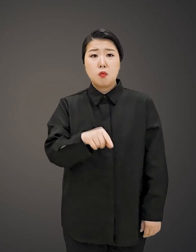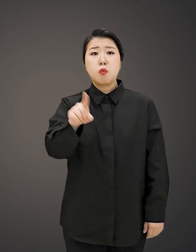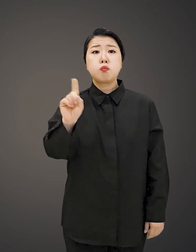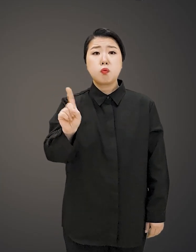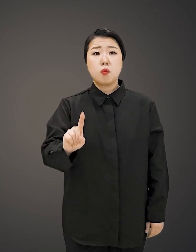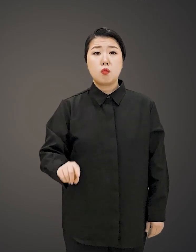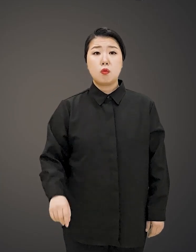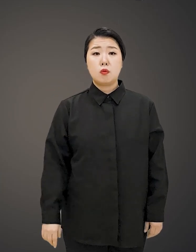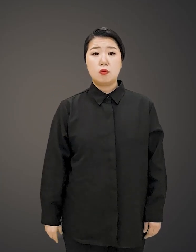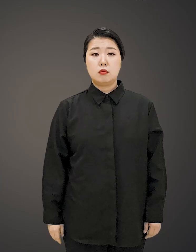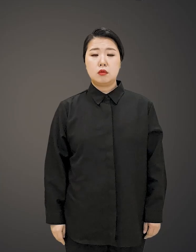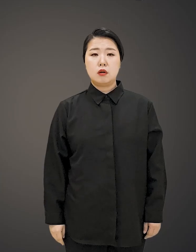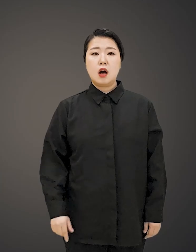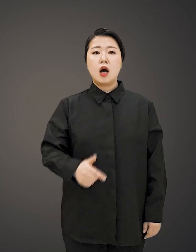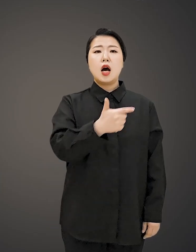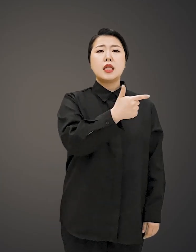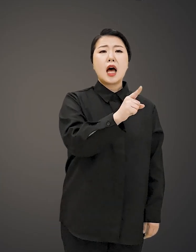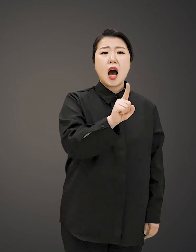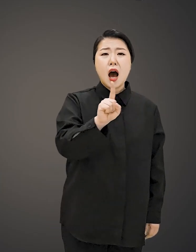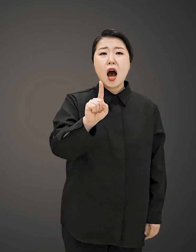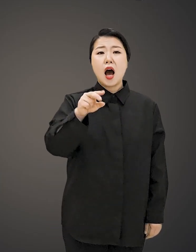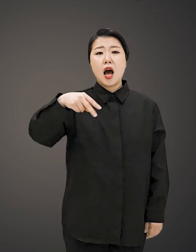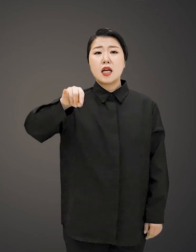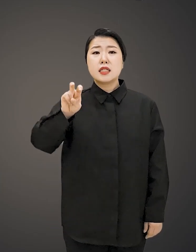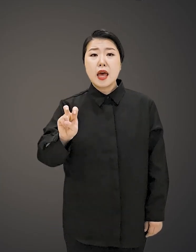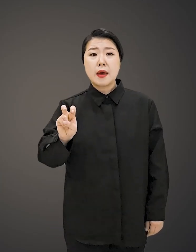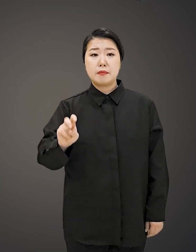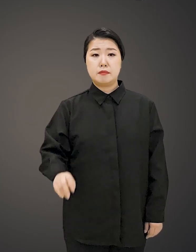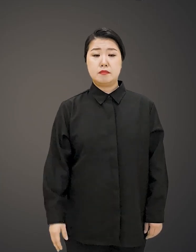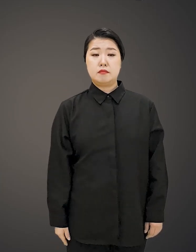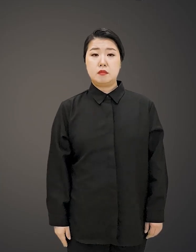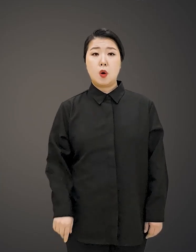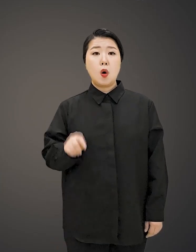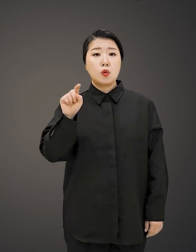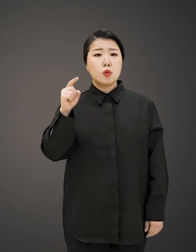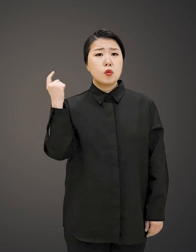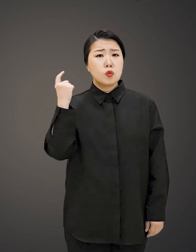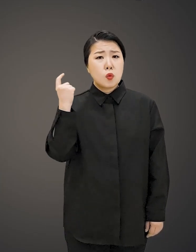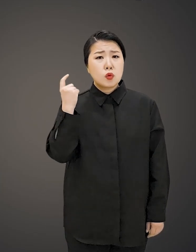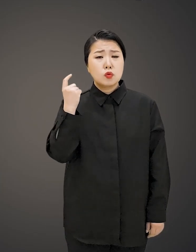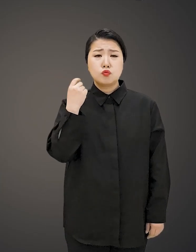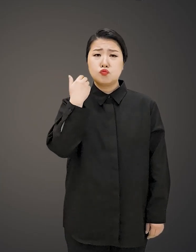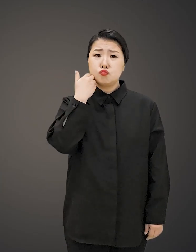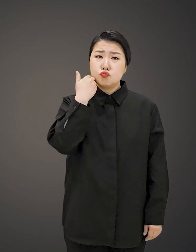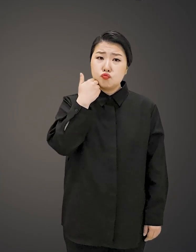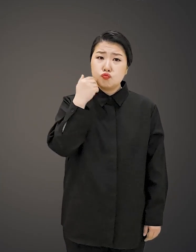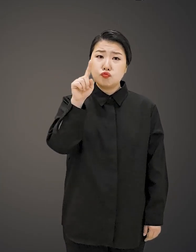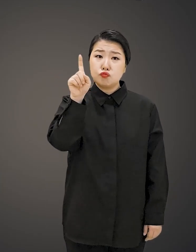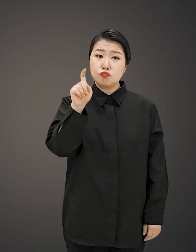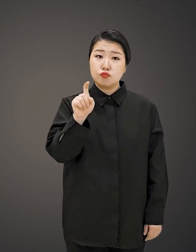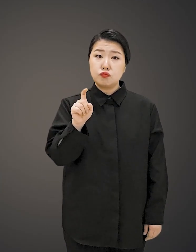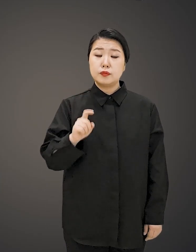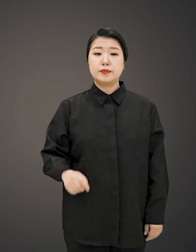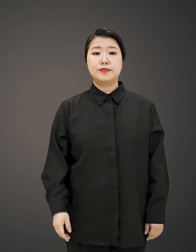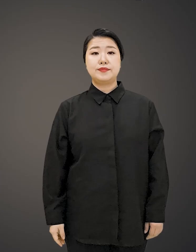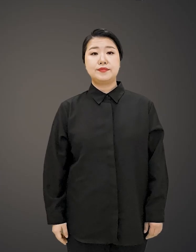할 수 있니? 너, 샘. 과연 이 목소리의 주인은